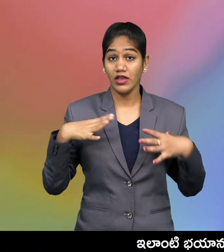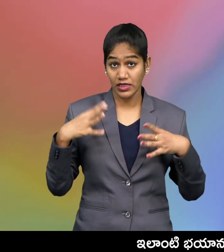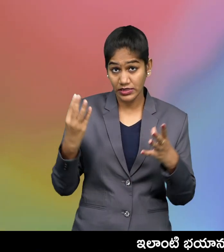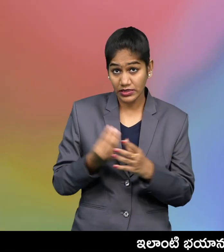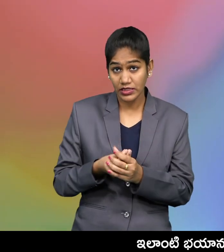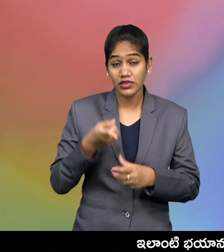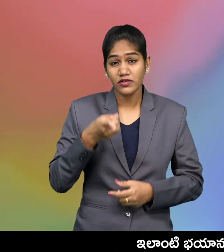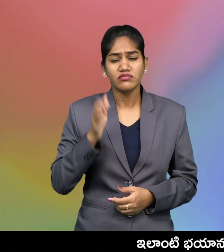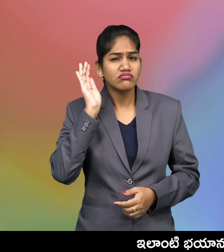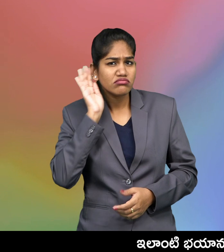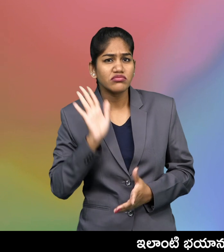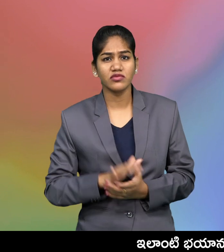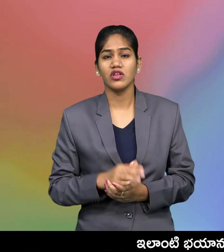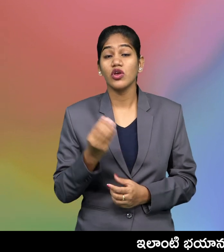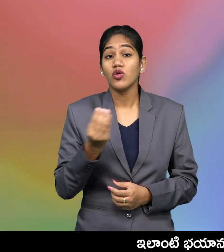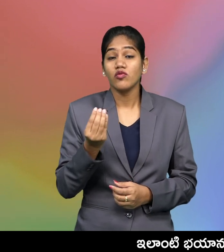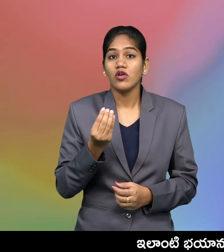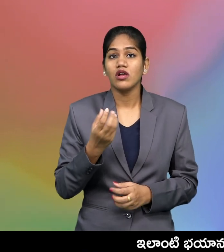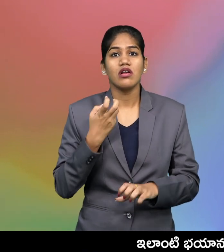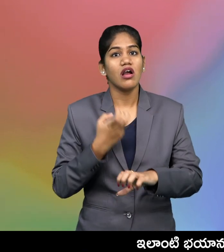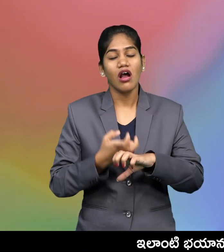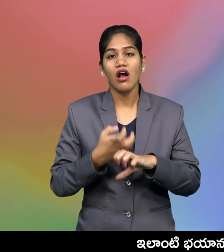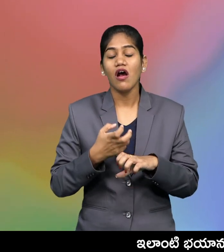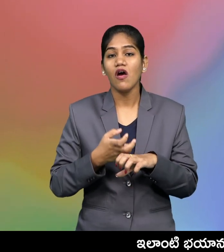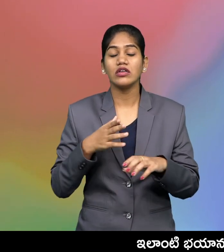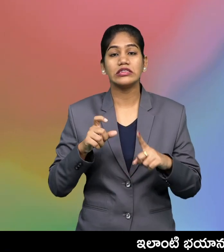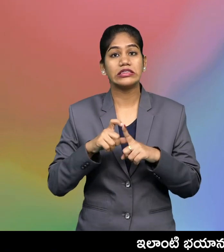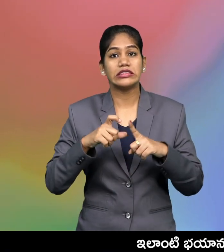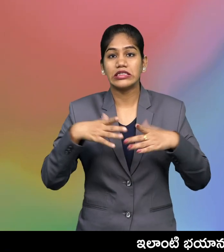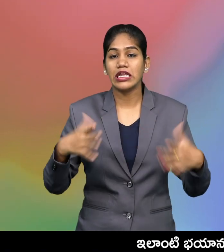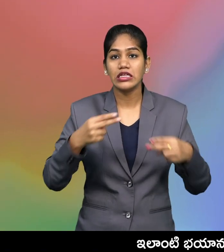ఇలాంటి భయానక కథల గురించి అప్పుడప్పుడు వింటూనే ఉంటాం.